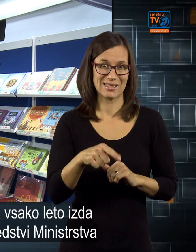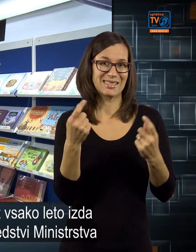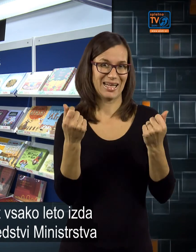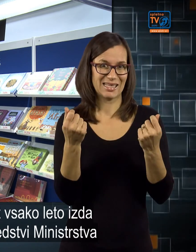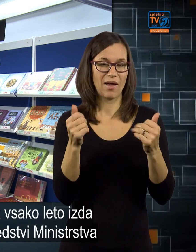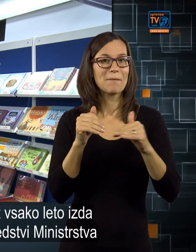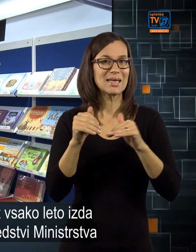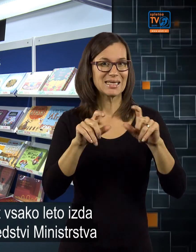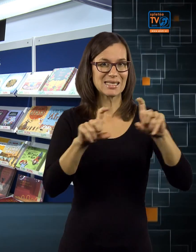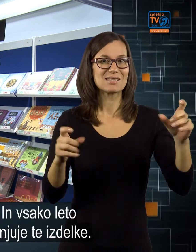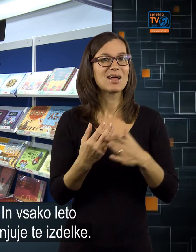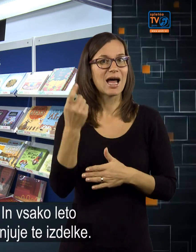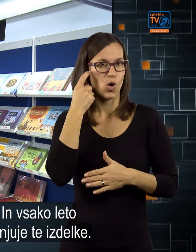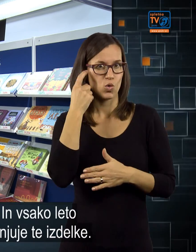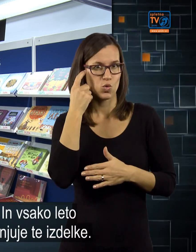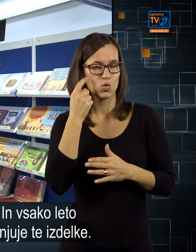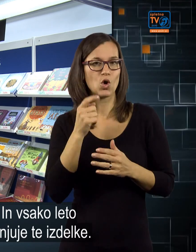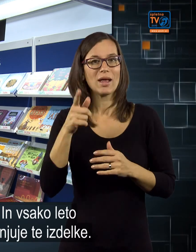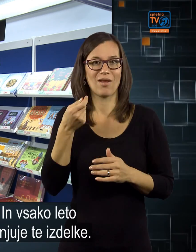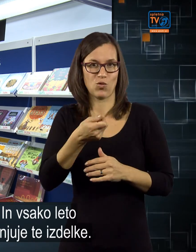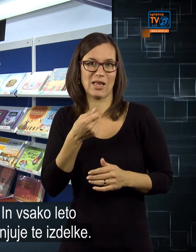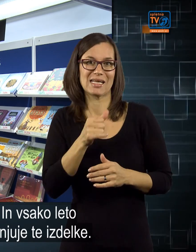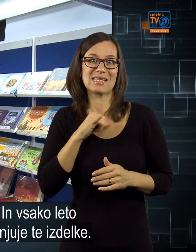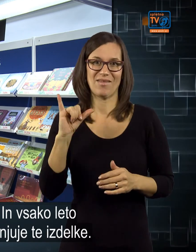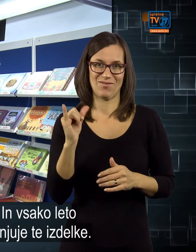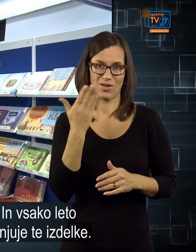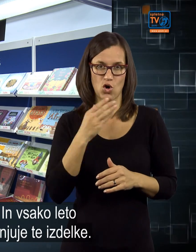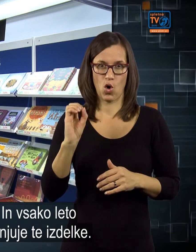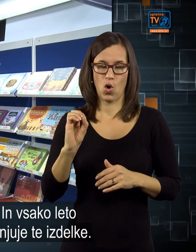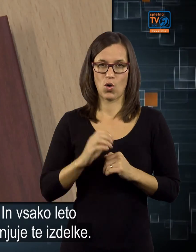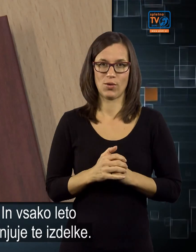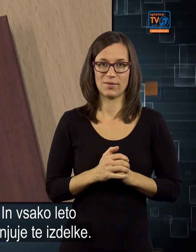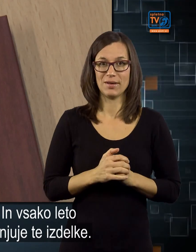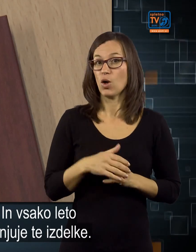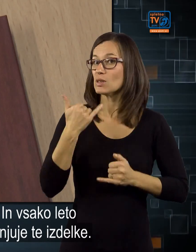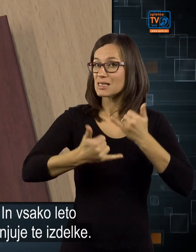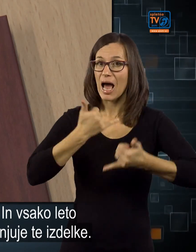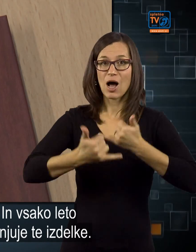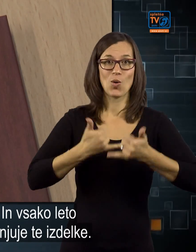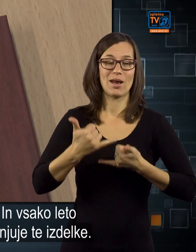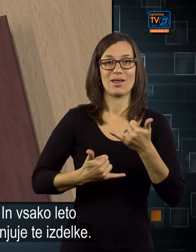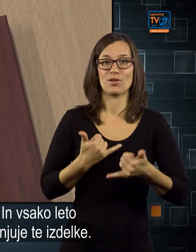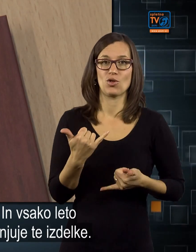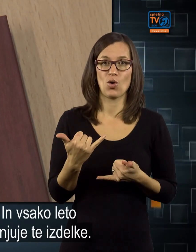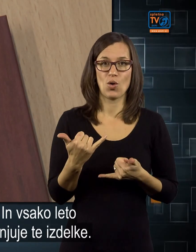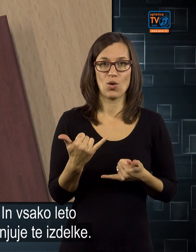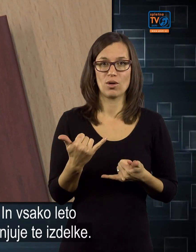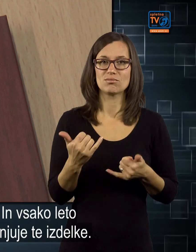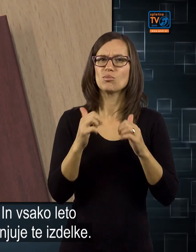sredstvi Ministrstva za kulturo in fundacije FIHO. In vsako leto